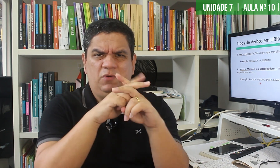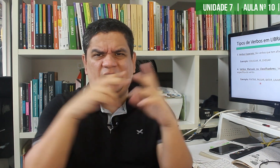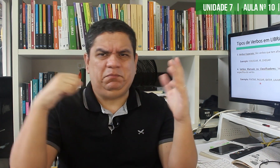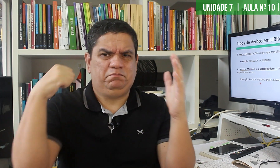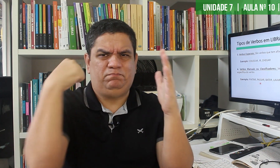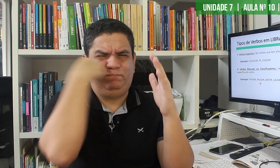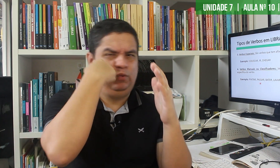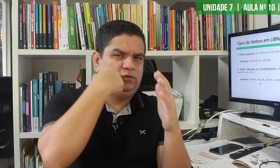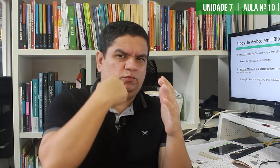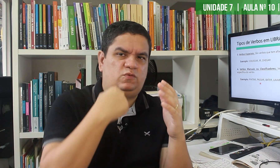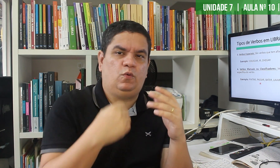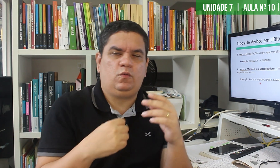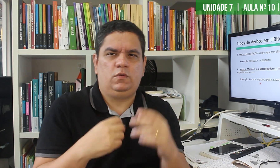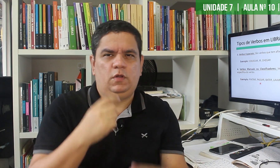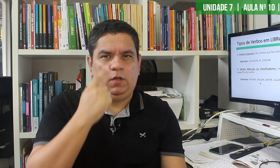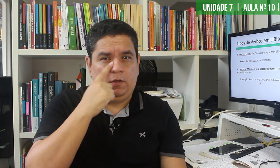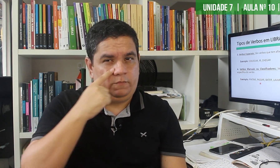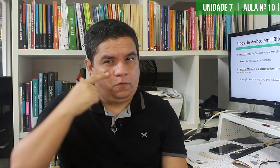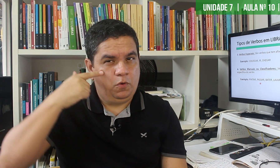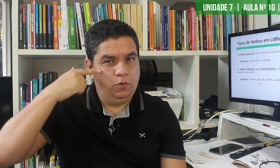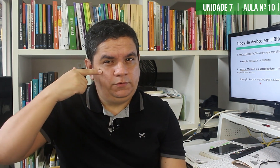lá e pum, deu um soco, ficou roxo,